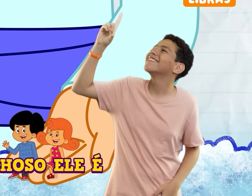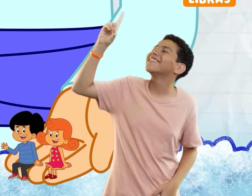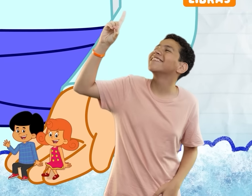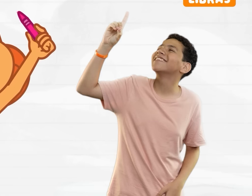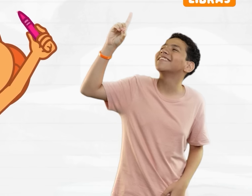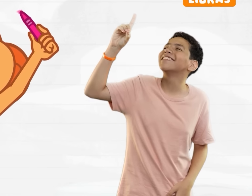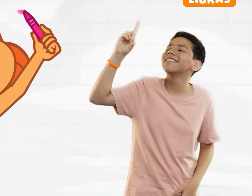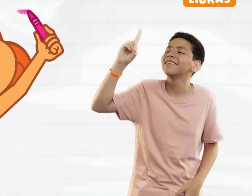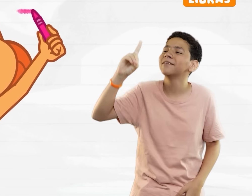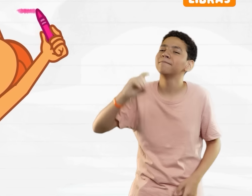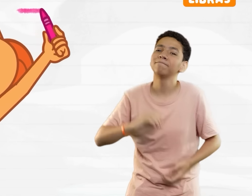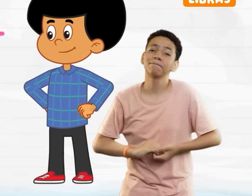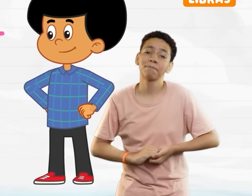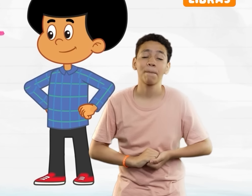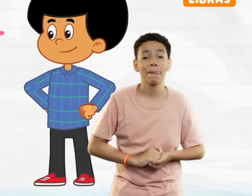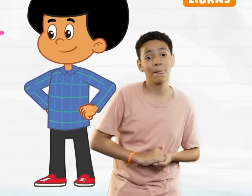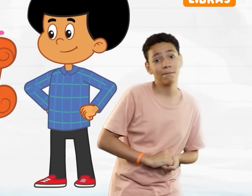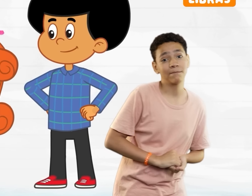é.